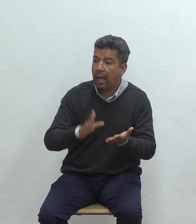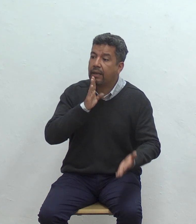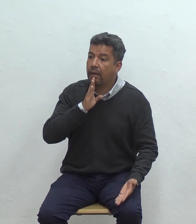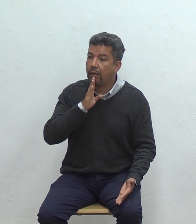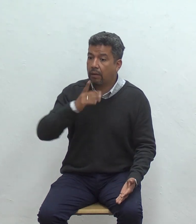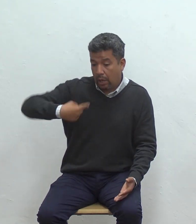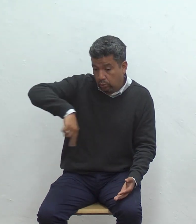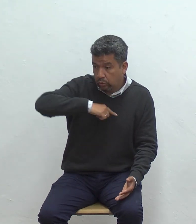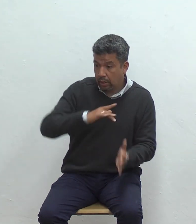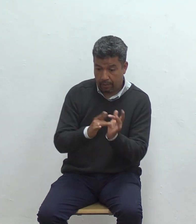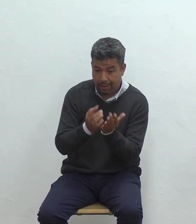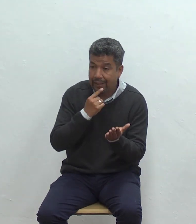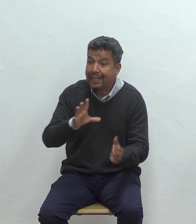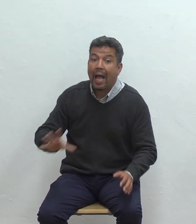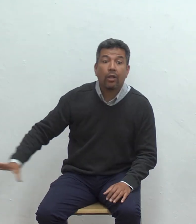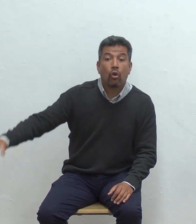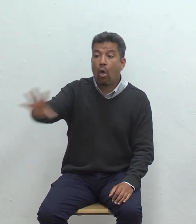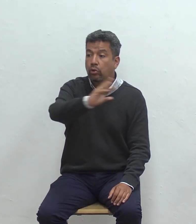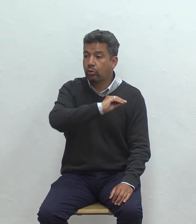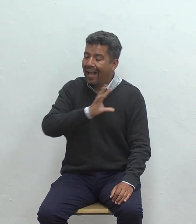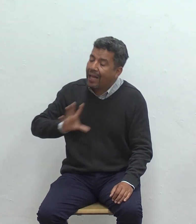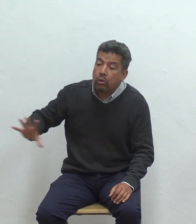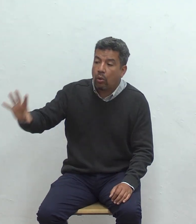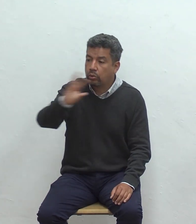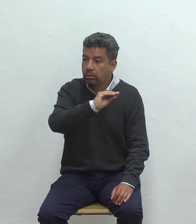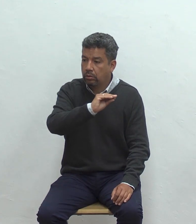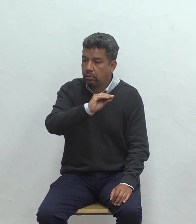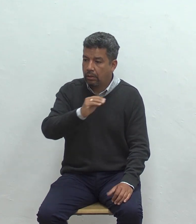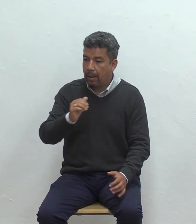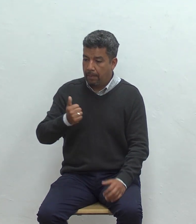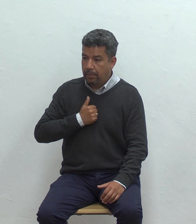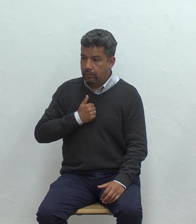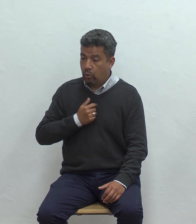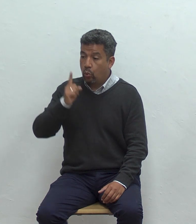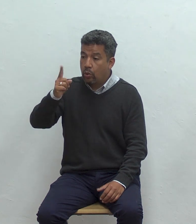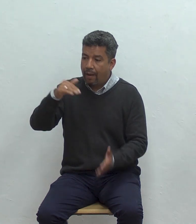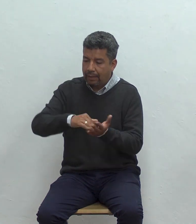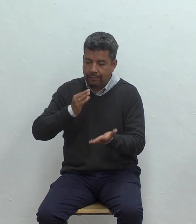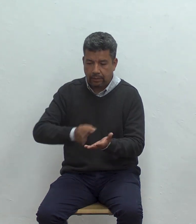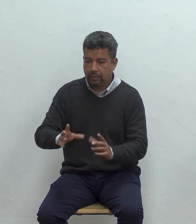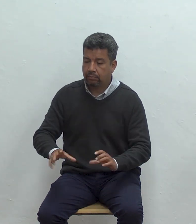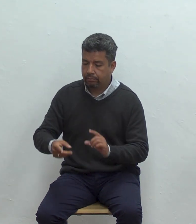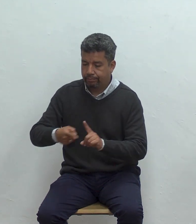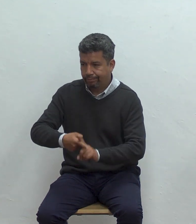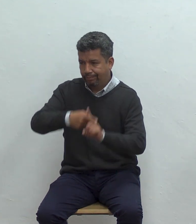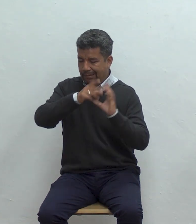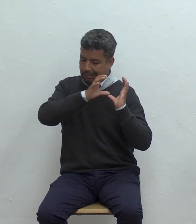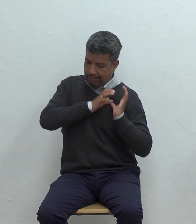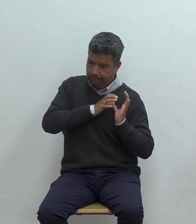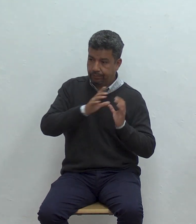quién? La Biblia dice a todos, a todos. Él llevó una vez y para siempre el pecado de todos nosotros. Mire